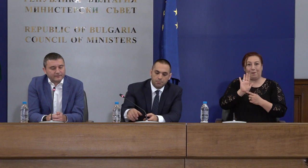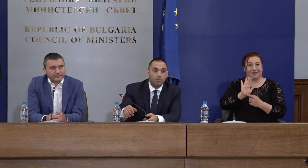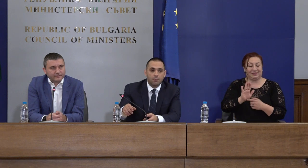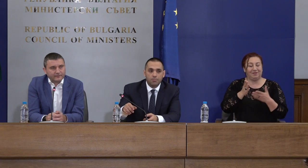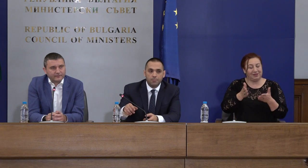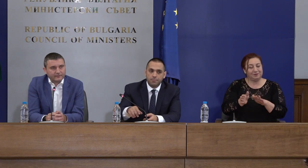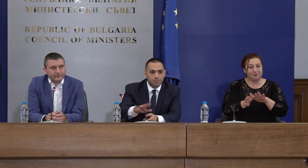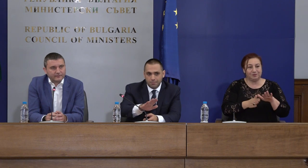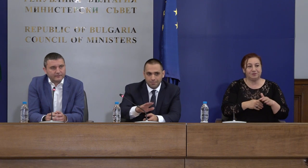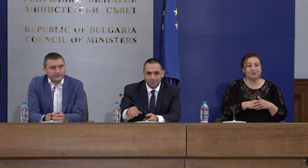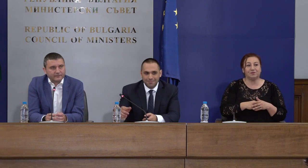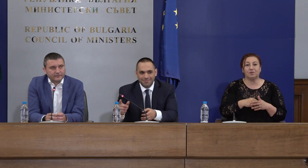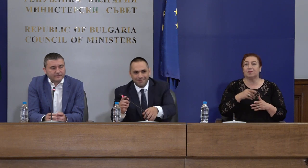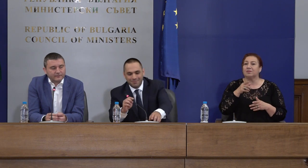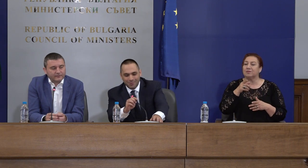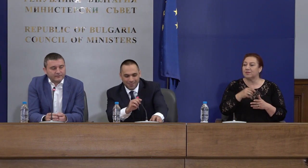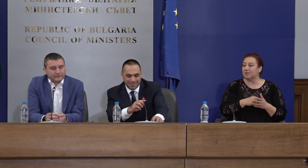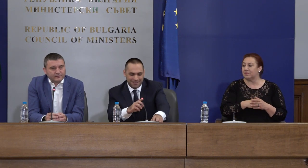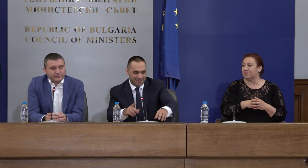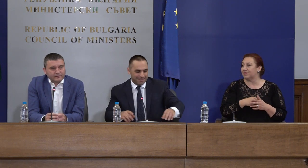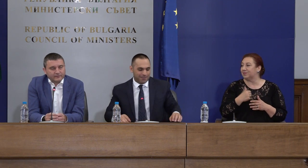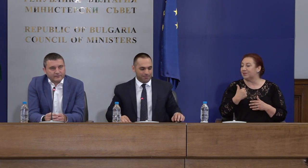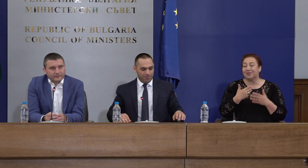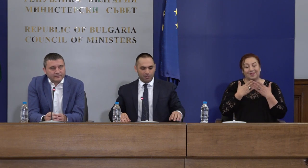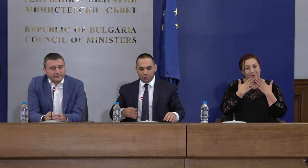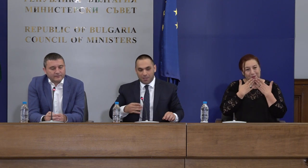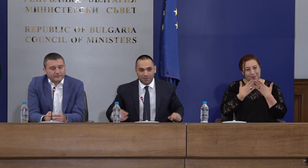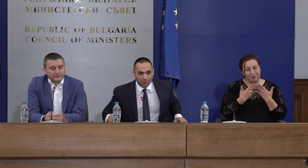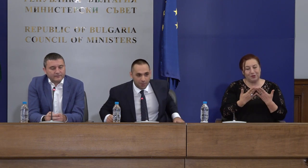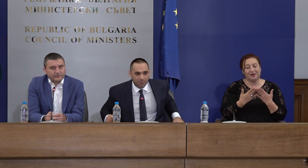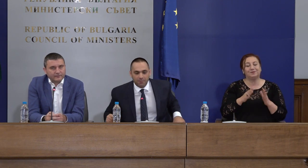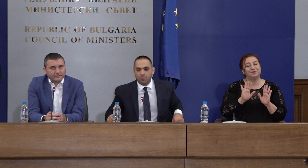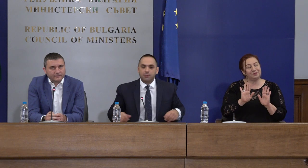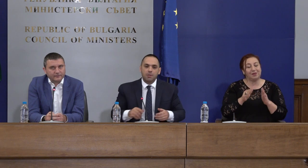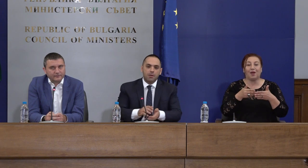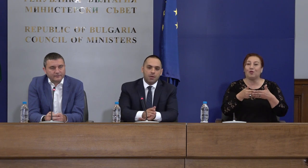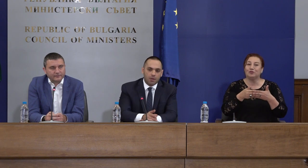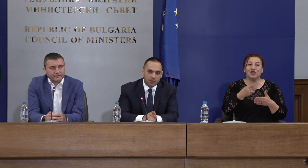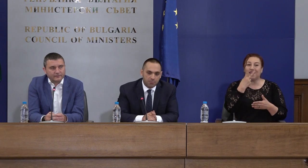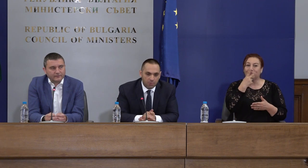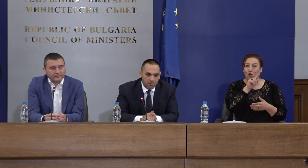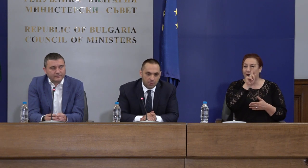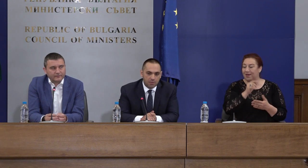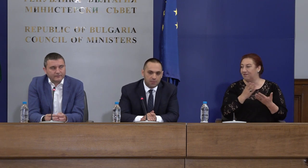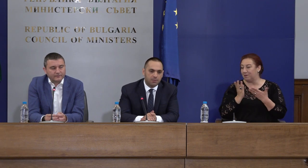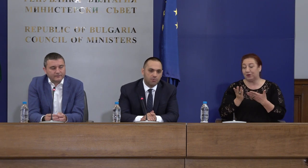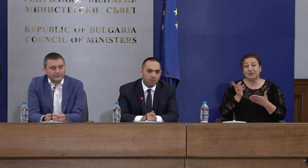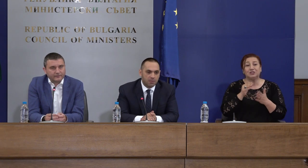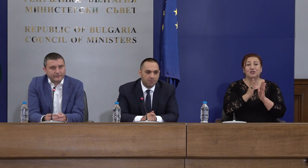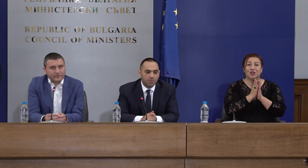По отношение на това дали беше... Благодаря. По отношение на втория ви въпрос, ще помоля да